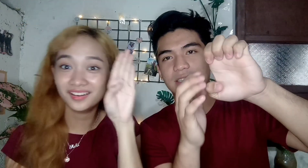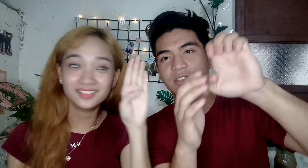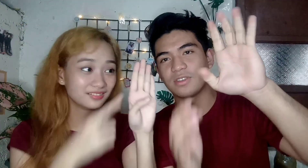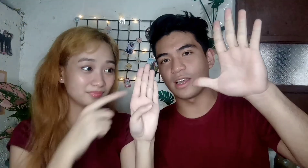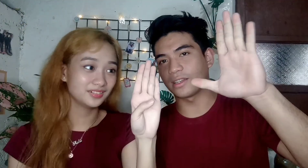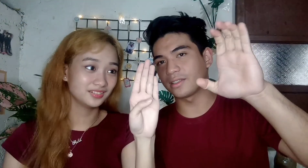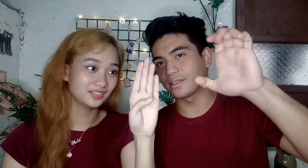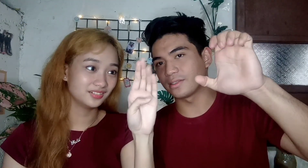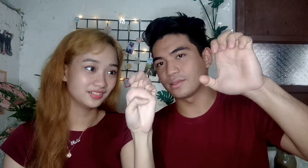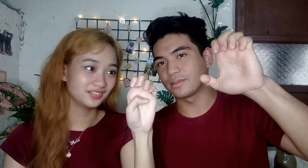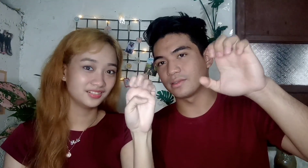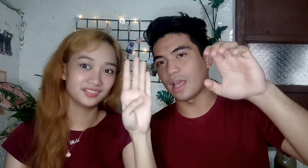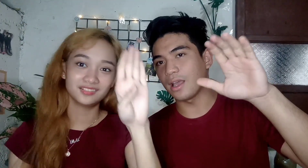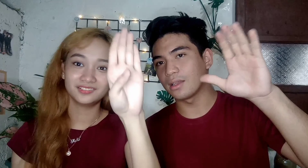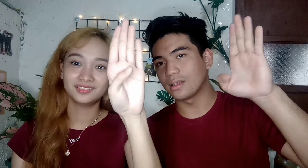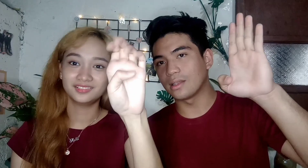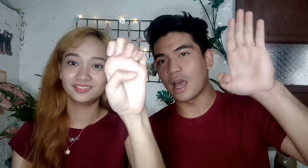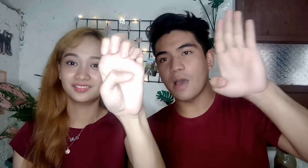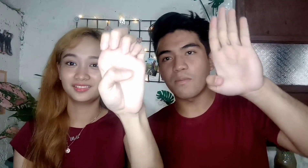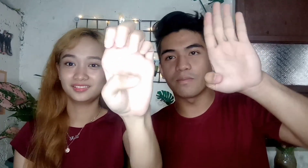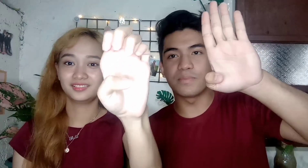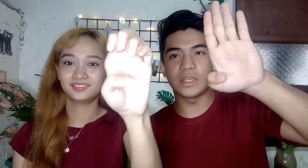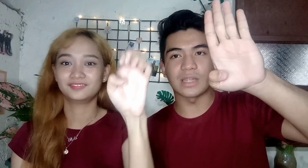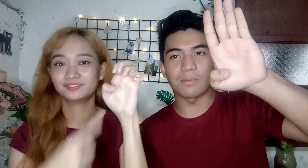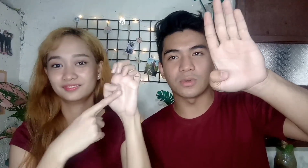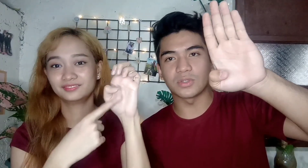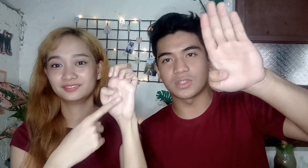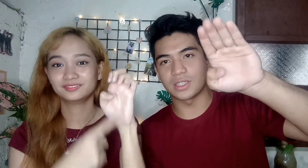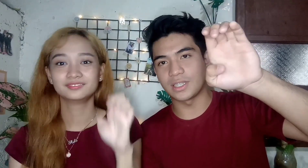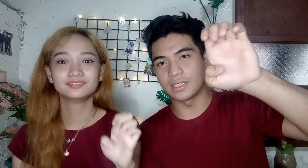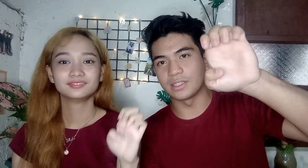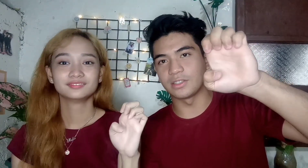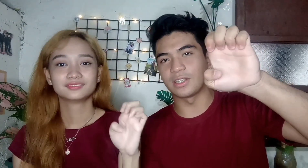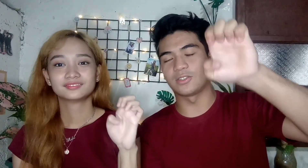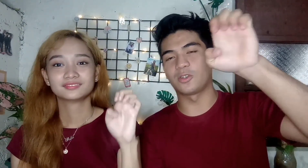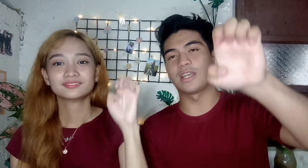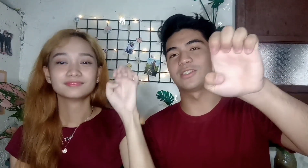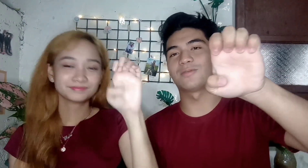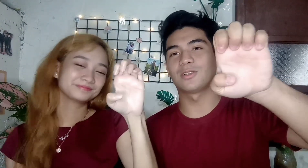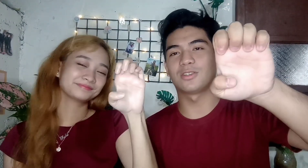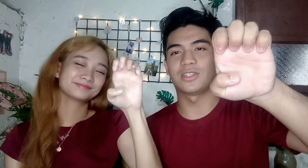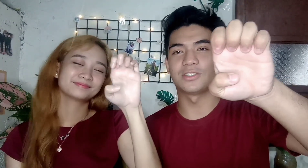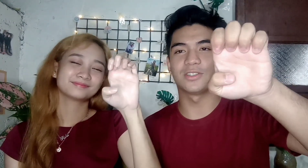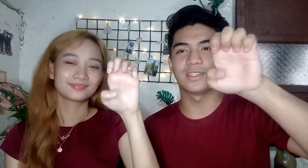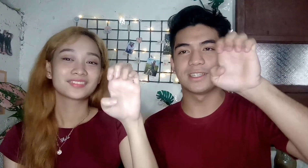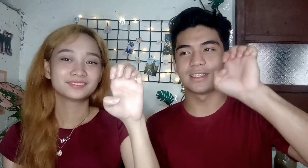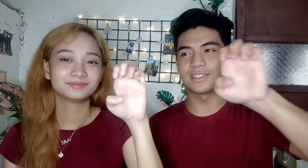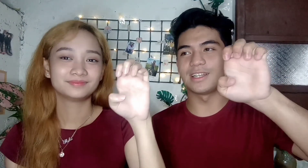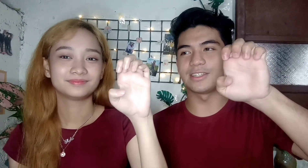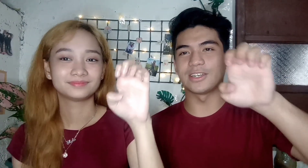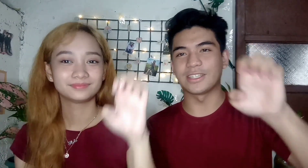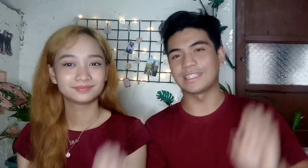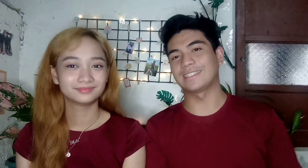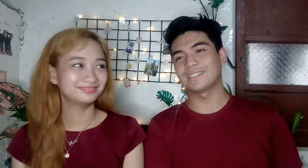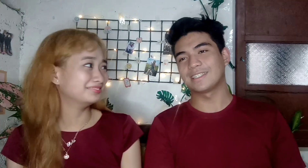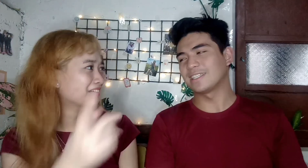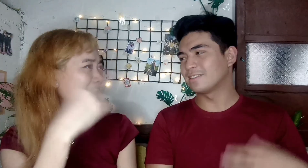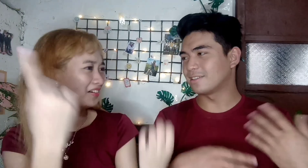Ganyan nyo lang. Ha? Up, D, tapos ganyan yun lang to guys. It's letter E.